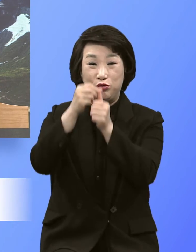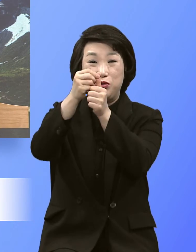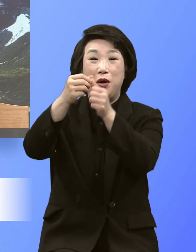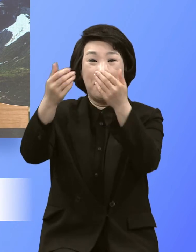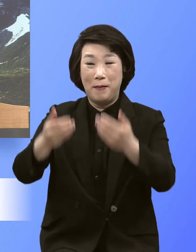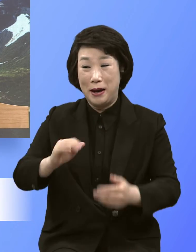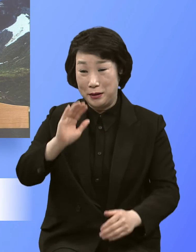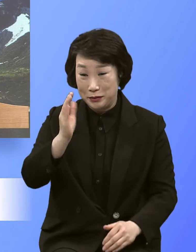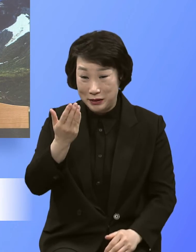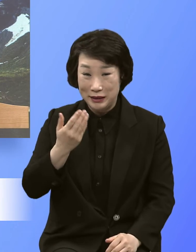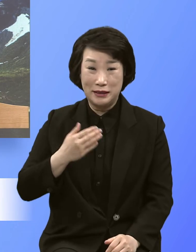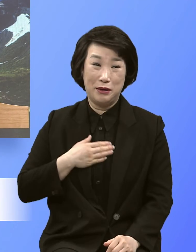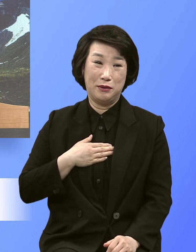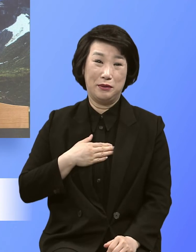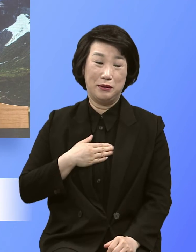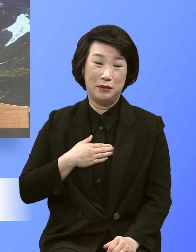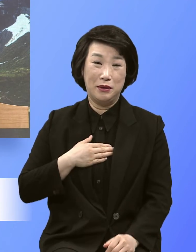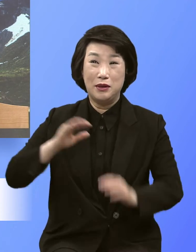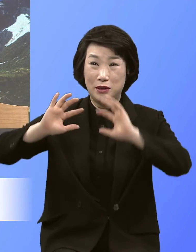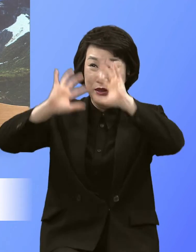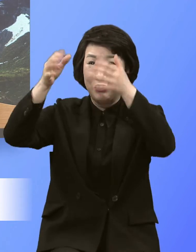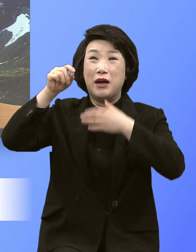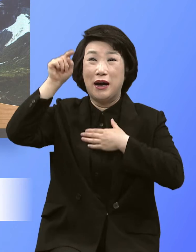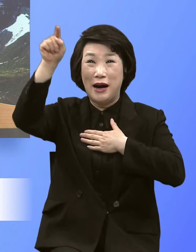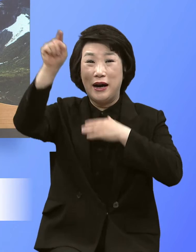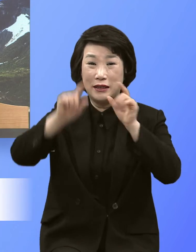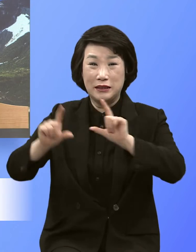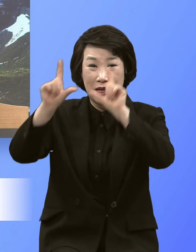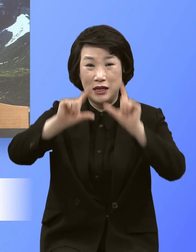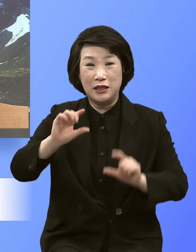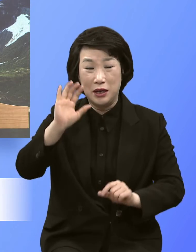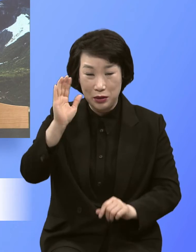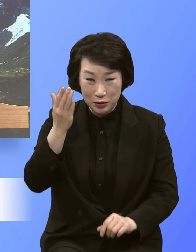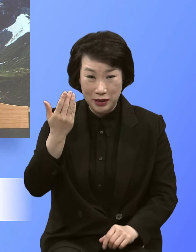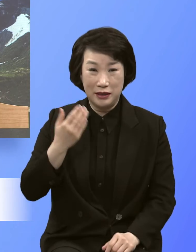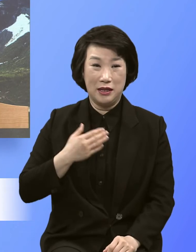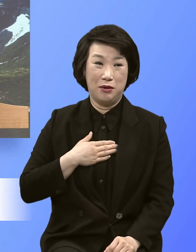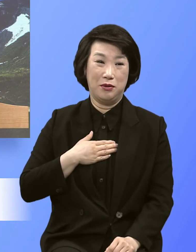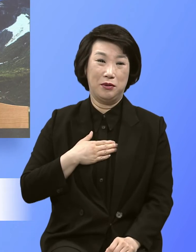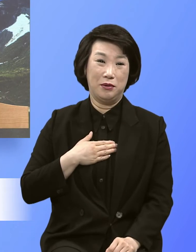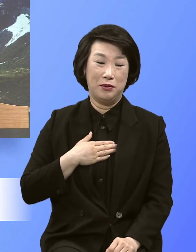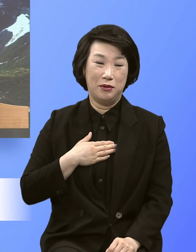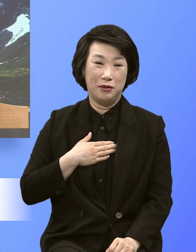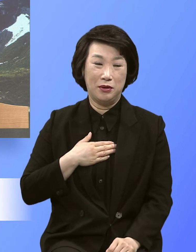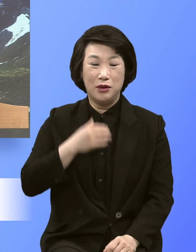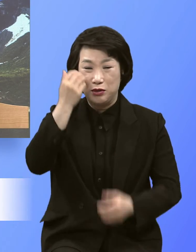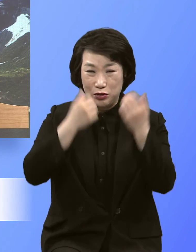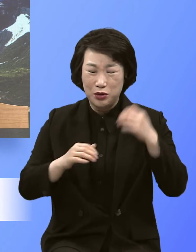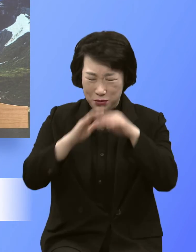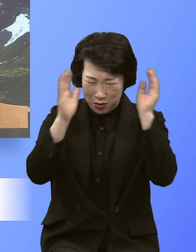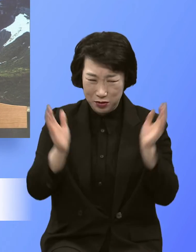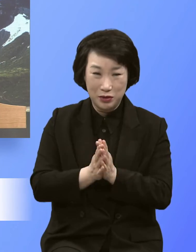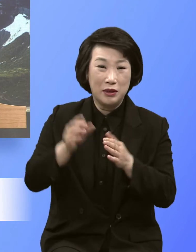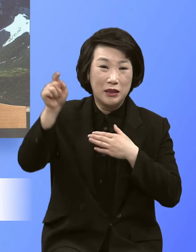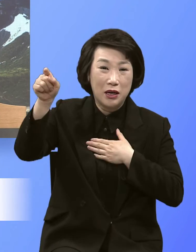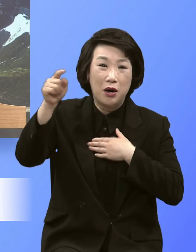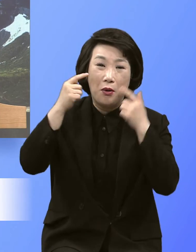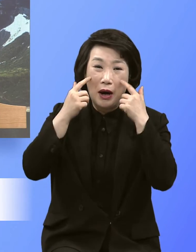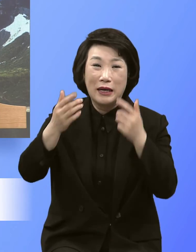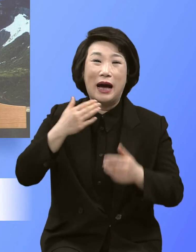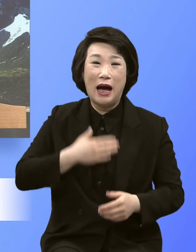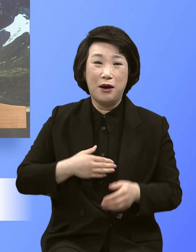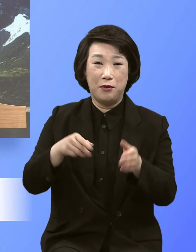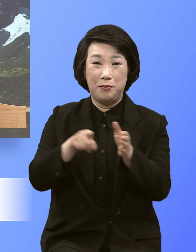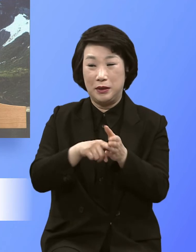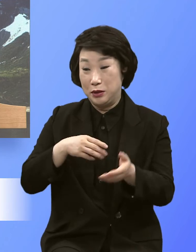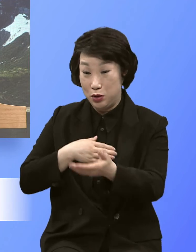이 말이야. 천국에서 살게 됐다 이 말입니다. 누구든지 이 사실을 확실하게 알고